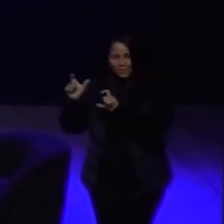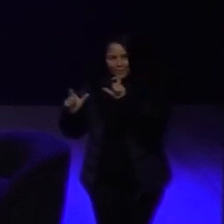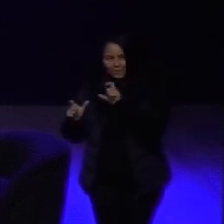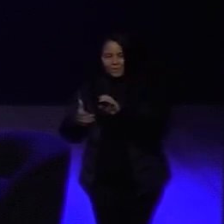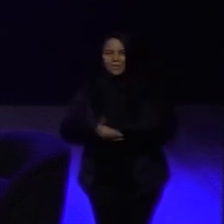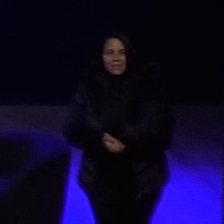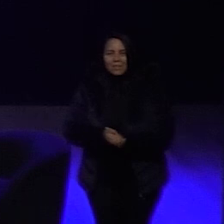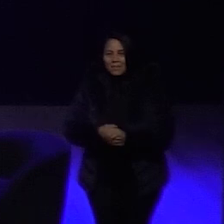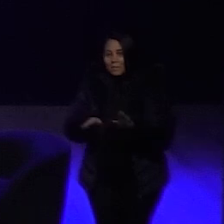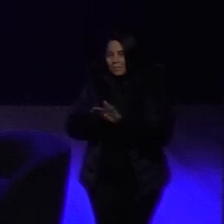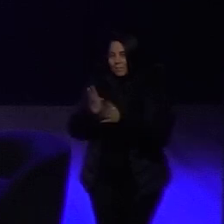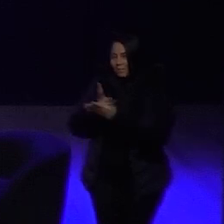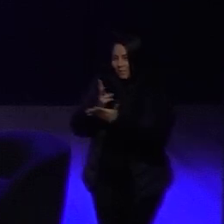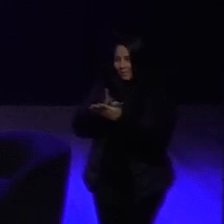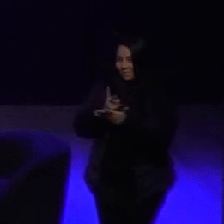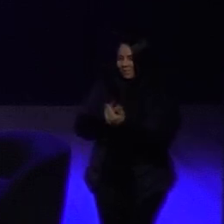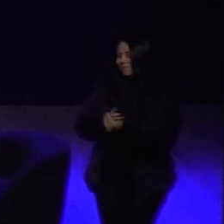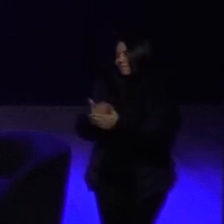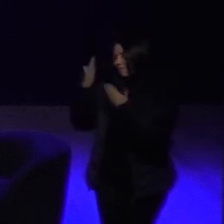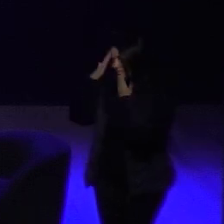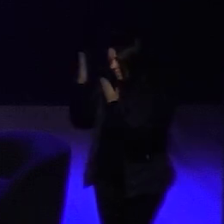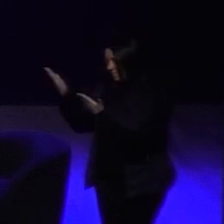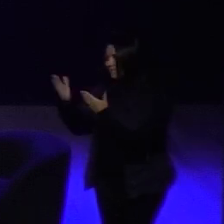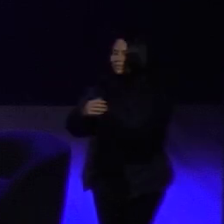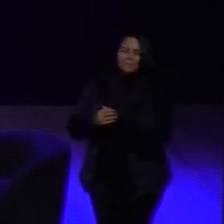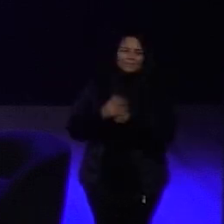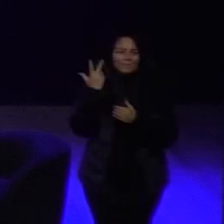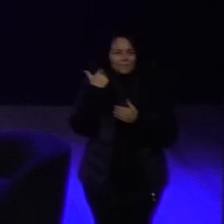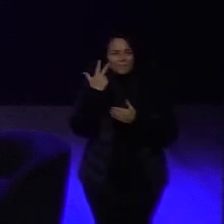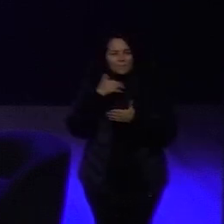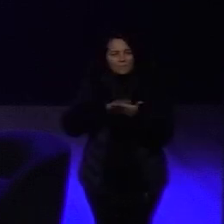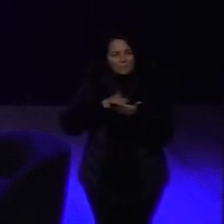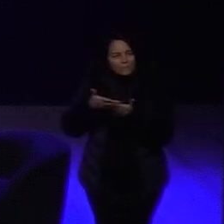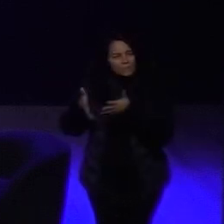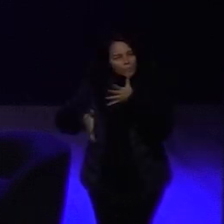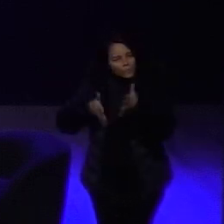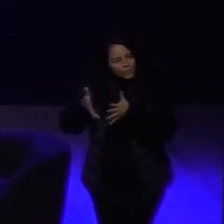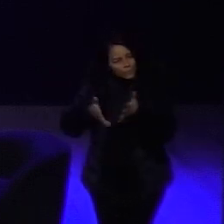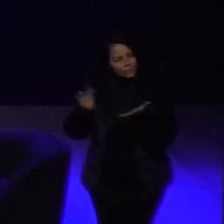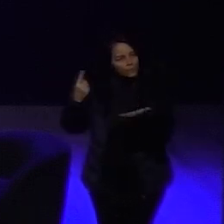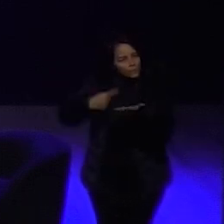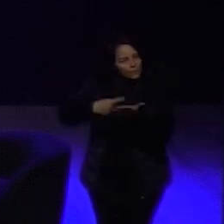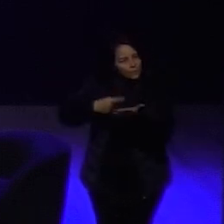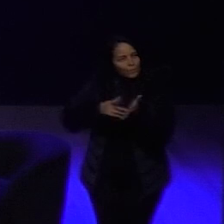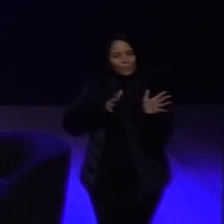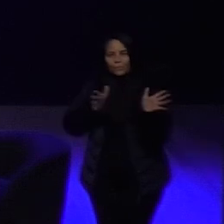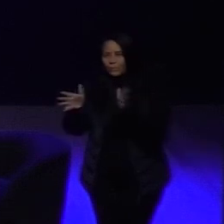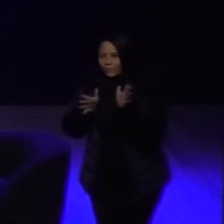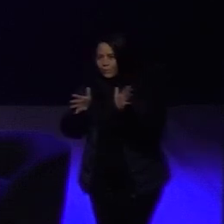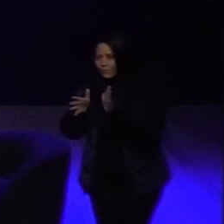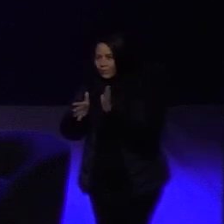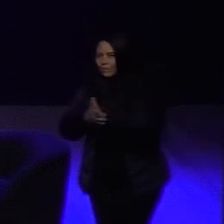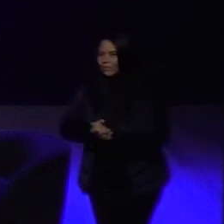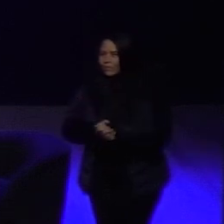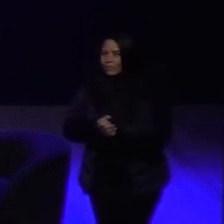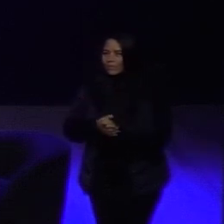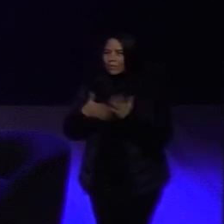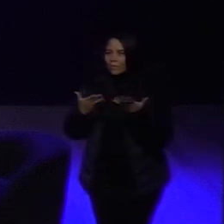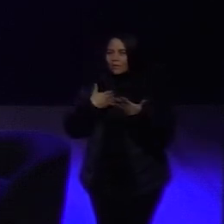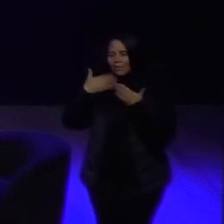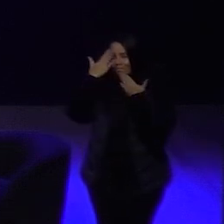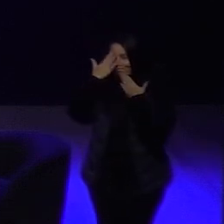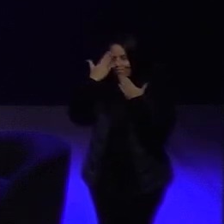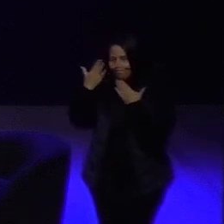pessoas. A Clery, sempre fabulosa aqui ao nosso lado, né, nos garantindo acessibilidade. Então, fica o